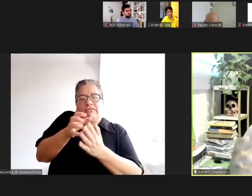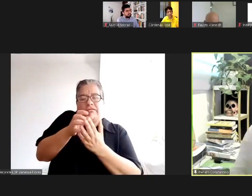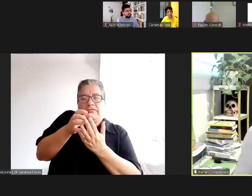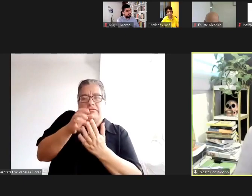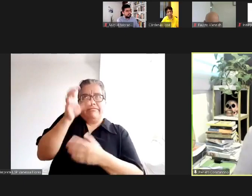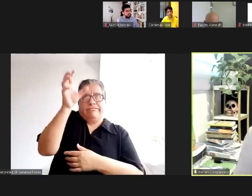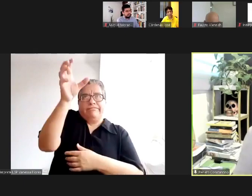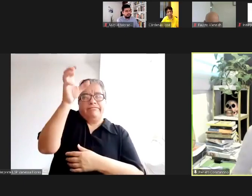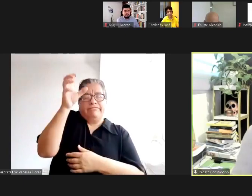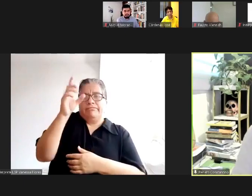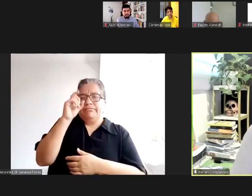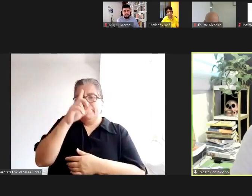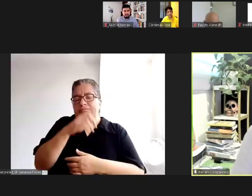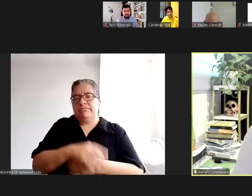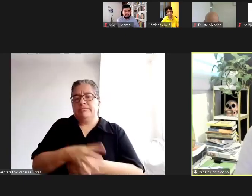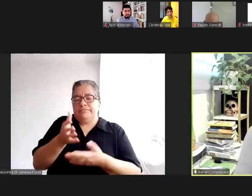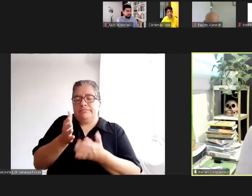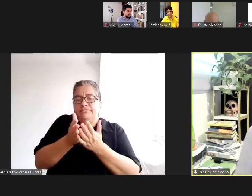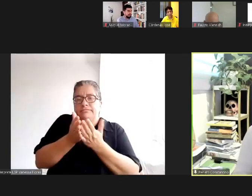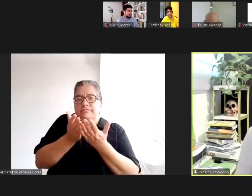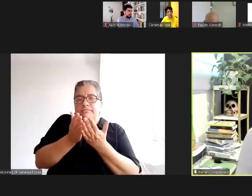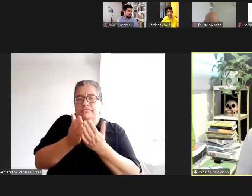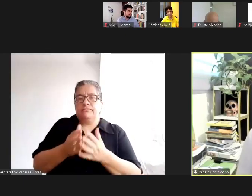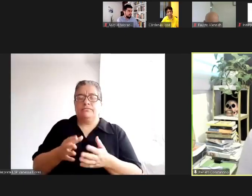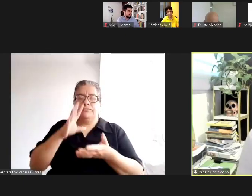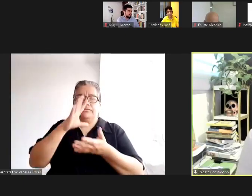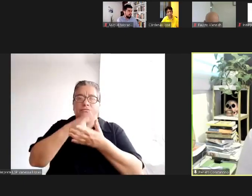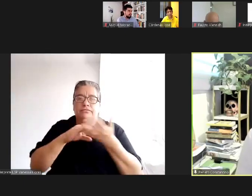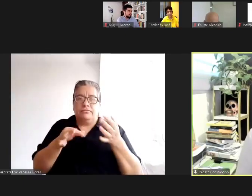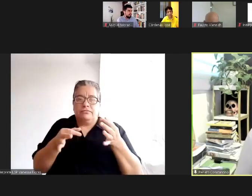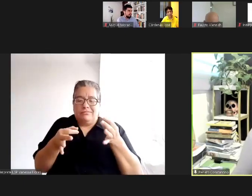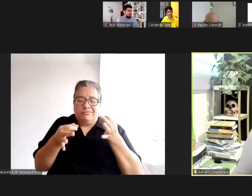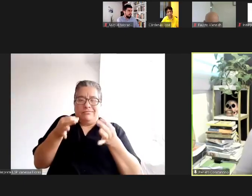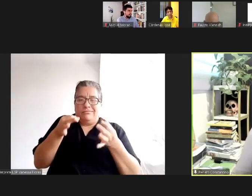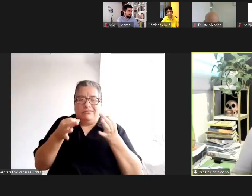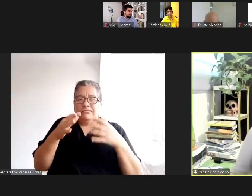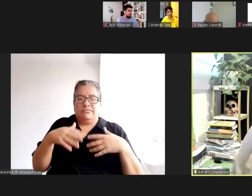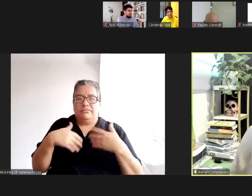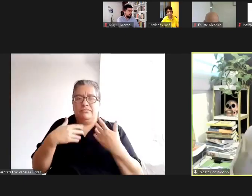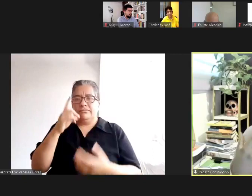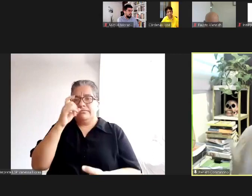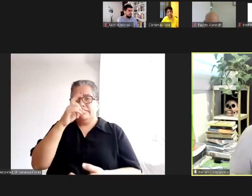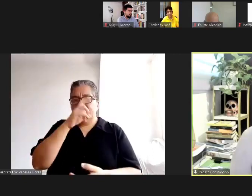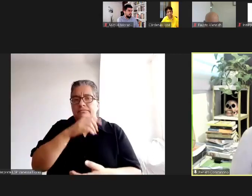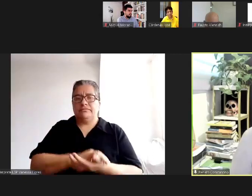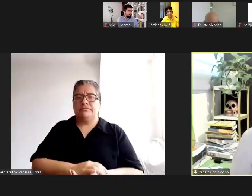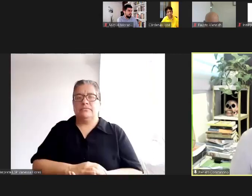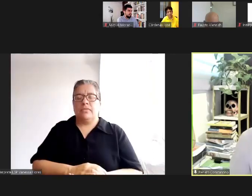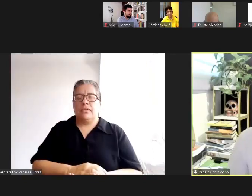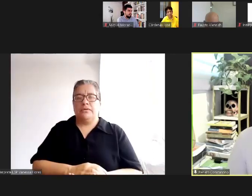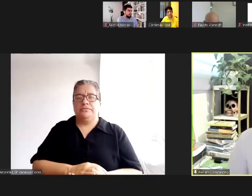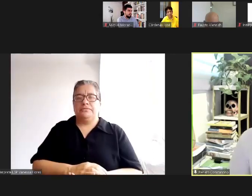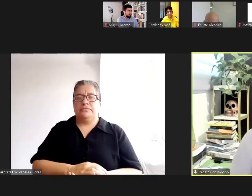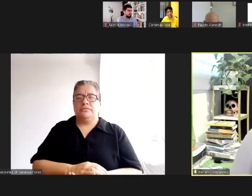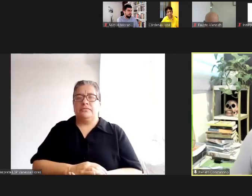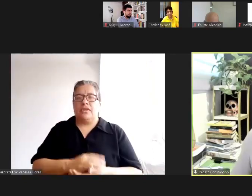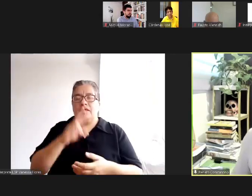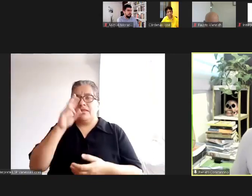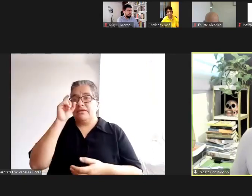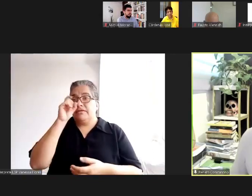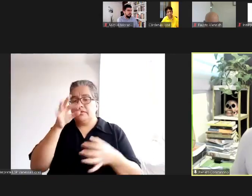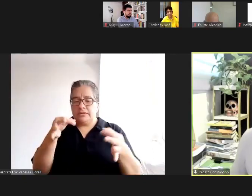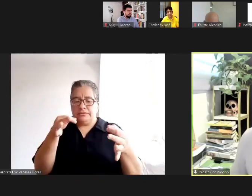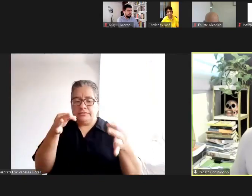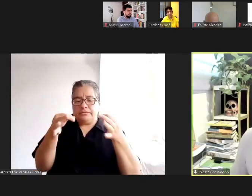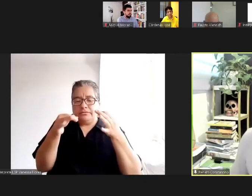ejemplo, sostener una fotocopia. No podía leer, o sea, tenía dificultades para acceder al texto impreso. Y esto